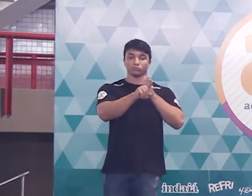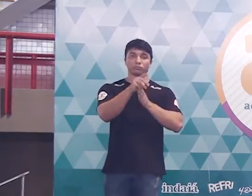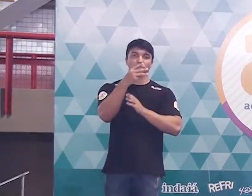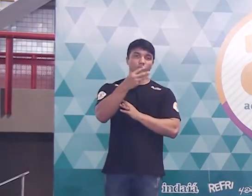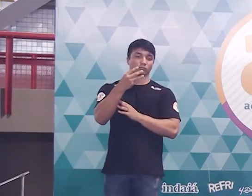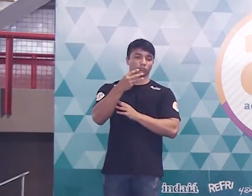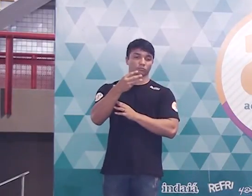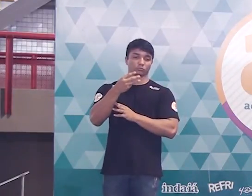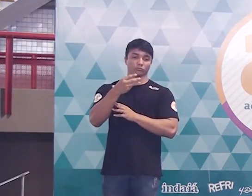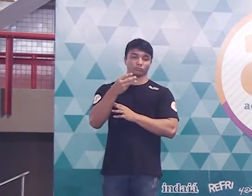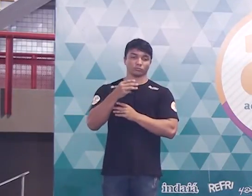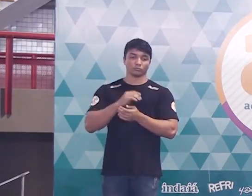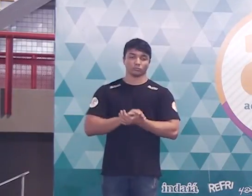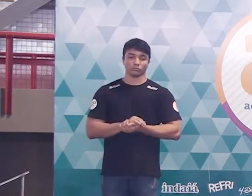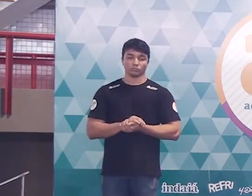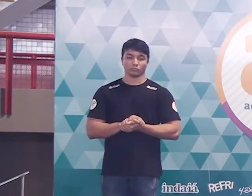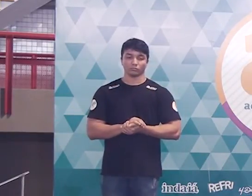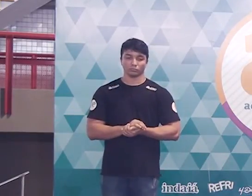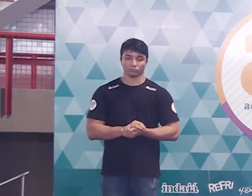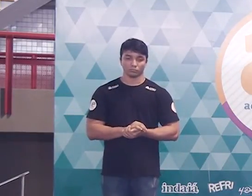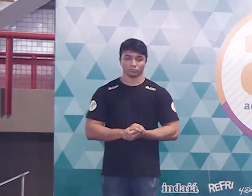número 3.